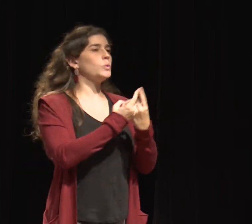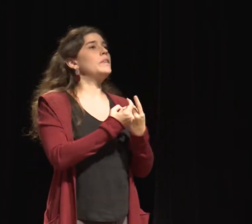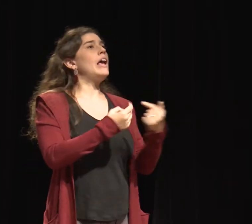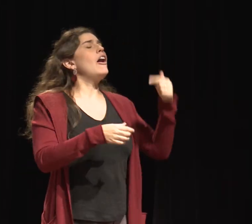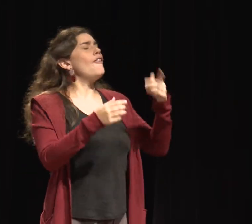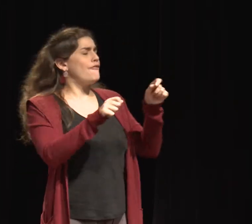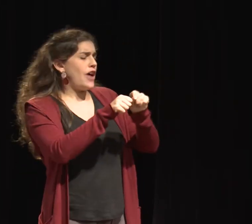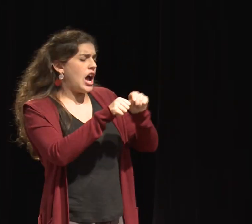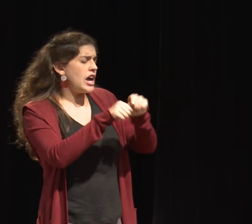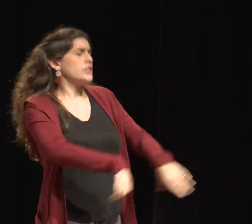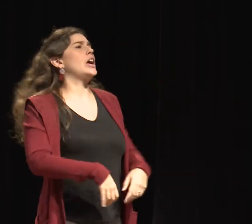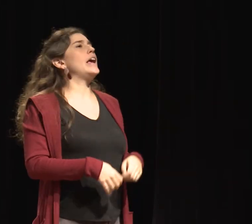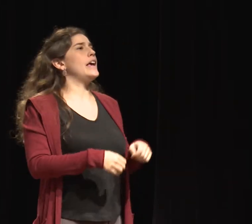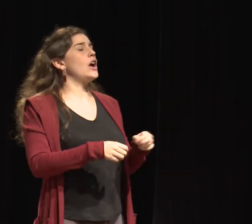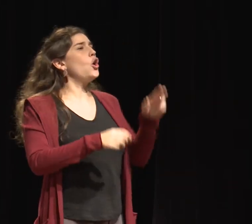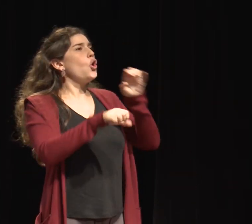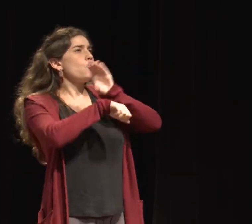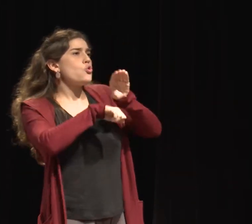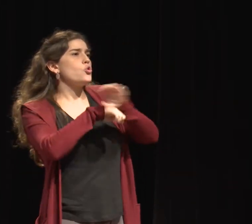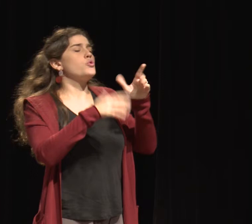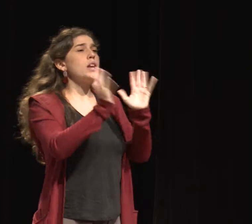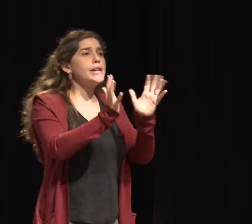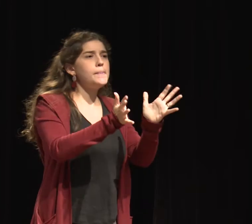Nós, professores ouvintes, né, que estamos no departamento,